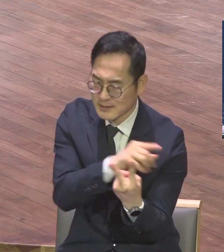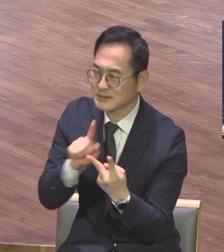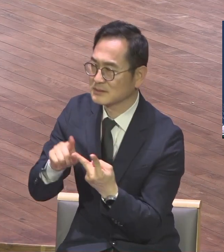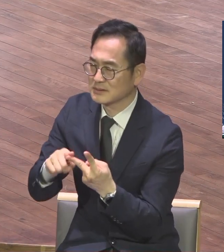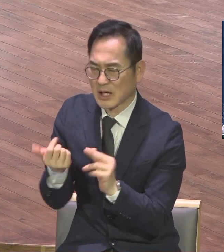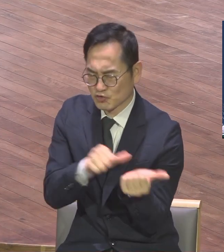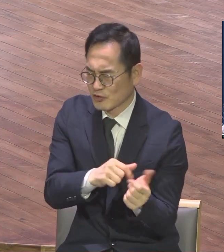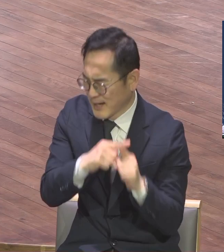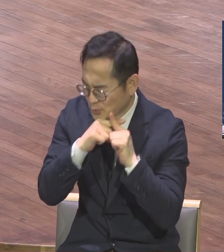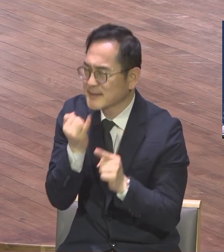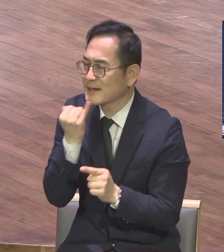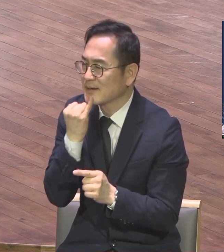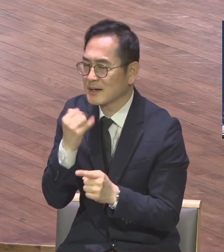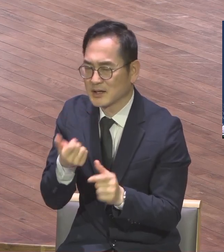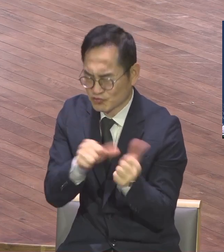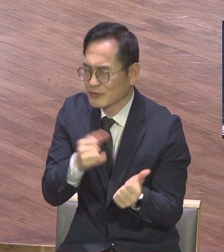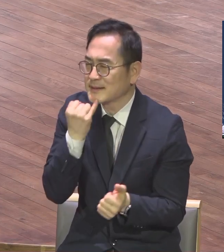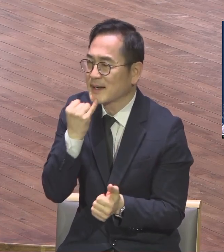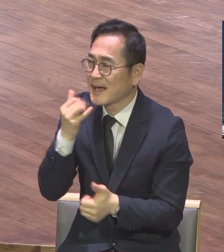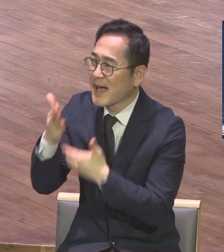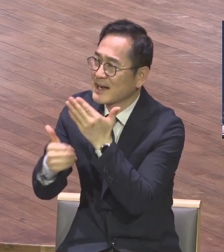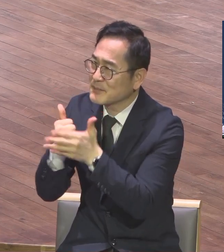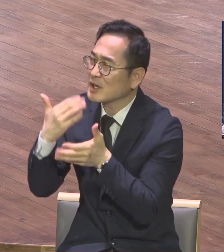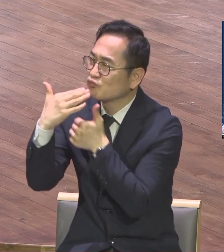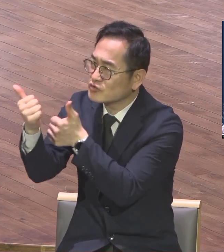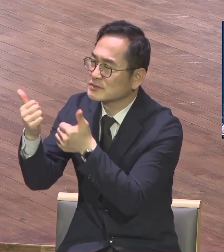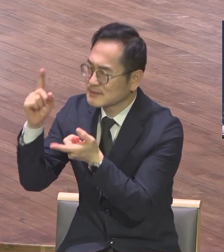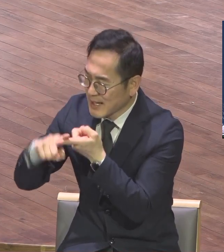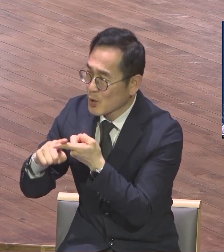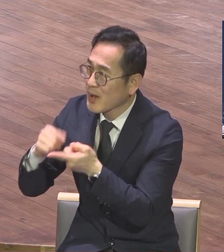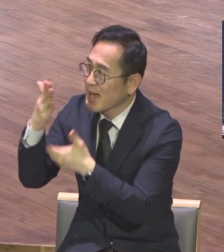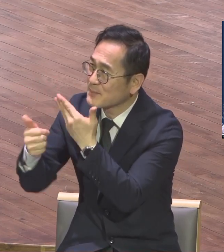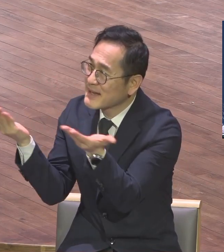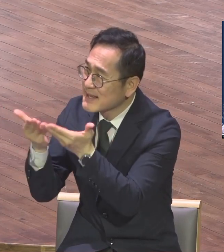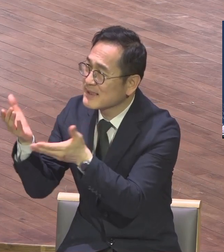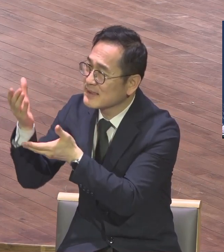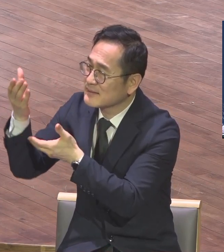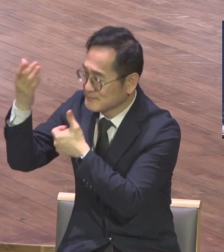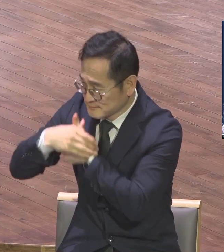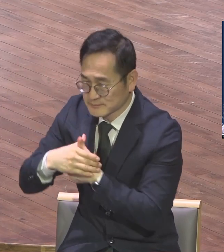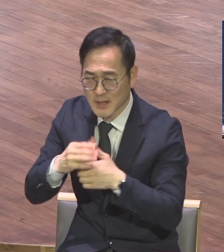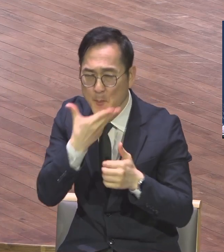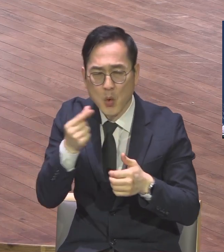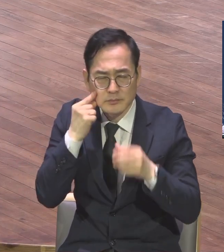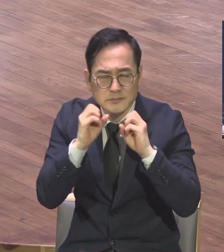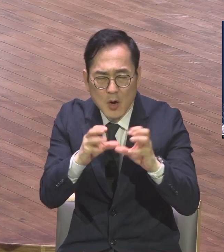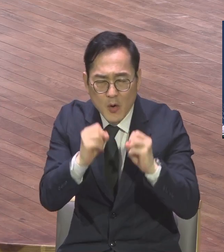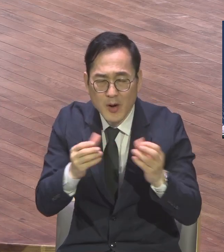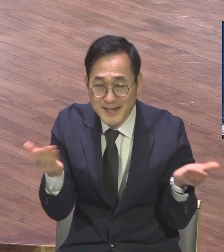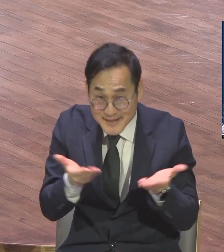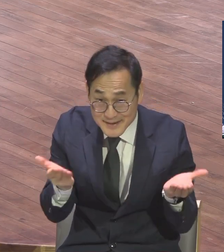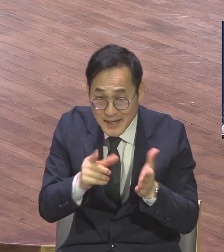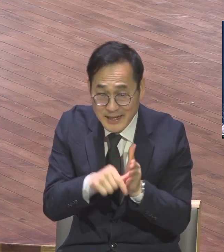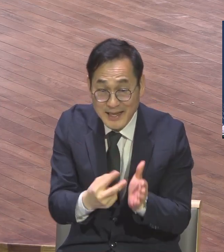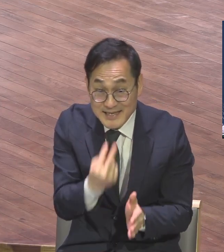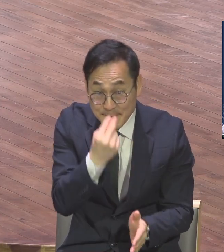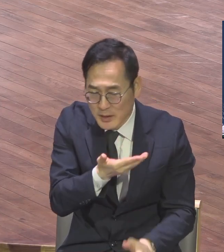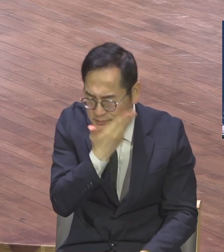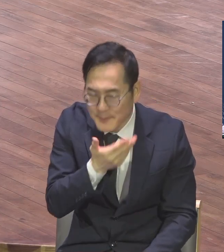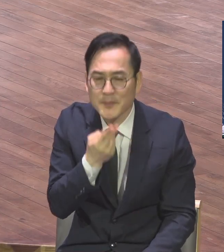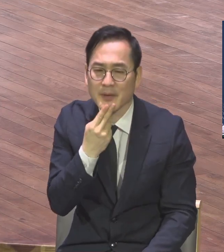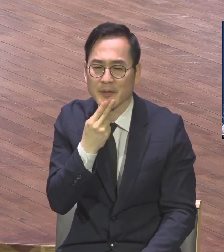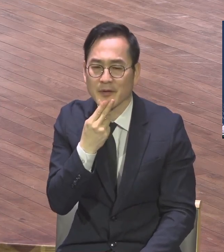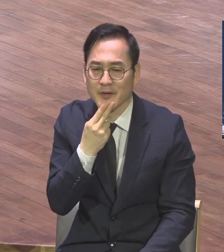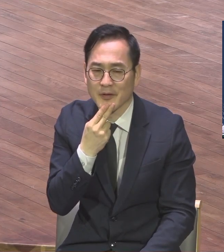예수께 받은 사명, 그러니까 하나님의 은혜의 복음을 증거하는 일을 마치려 하면은 나의 생명을 조금도 귀한